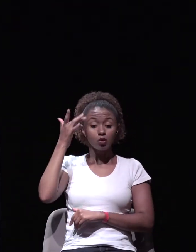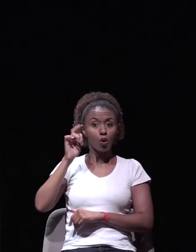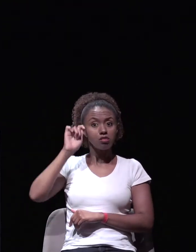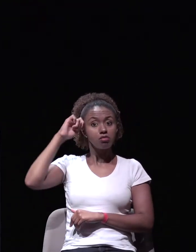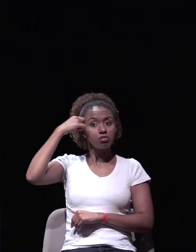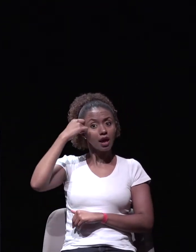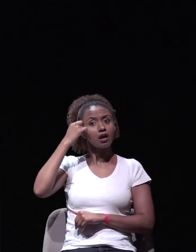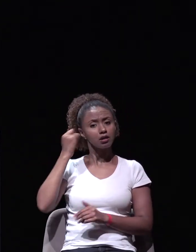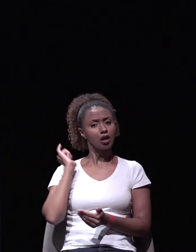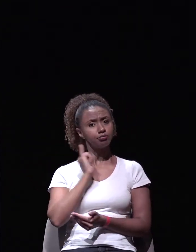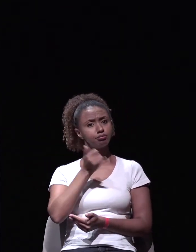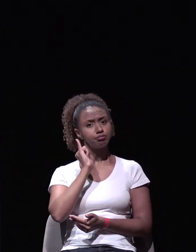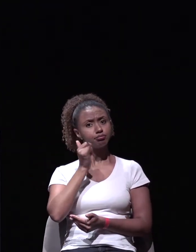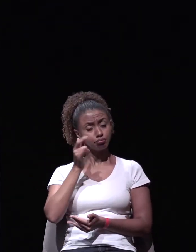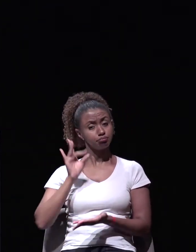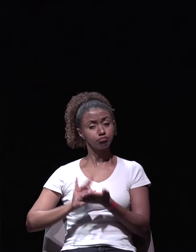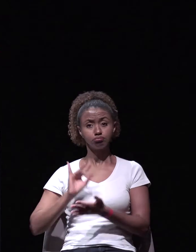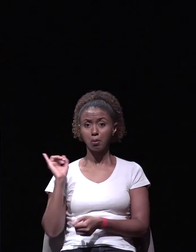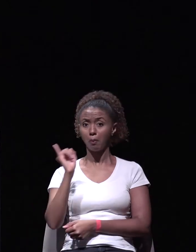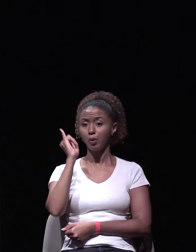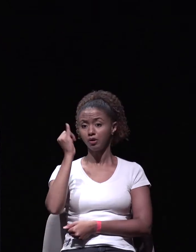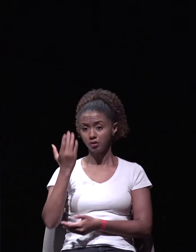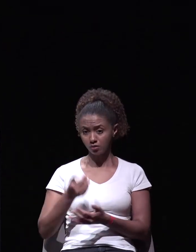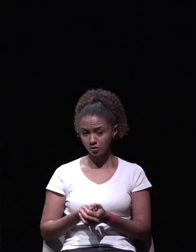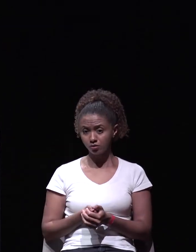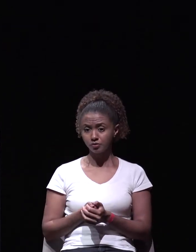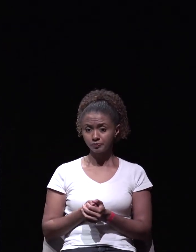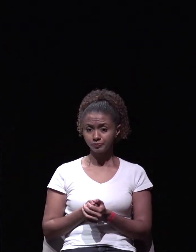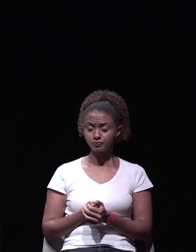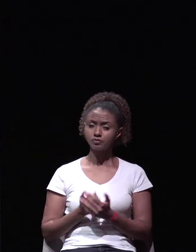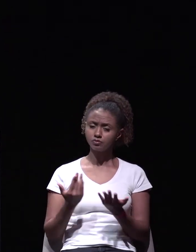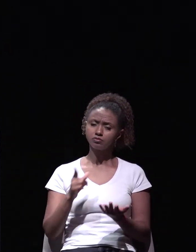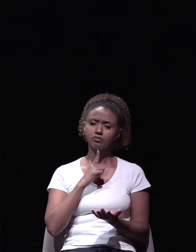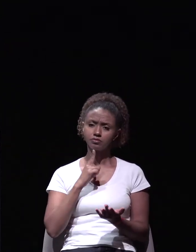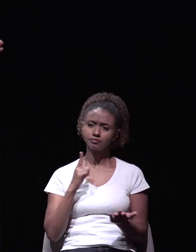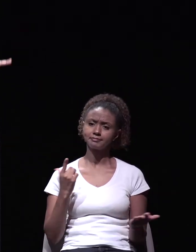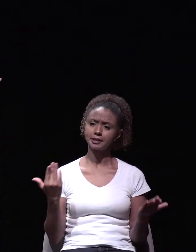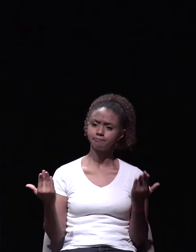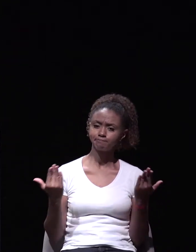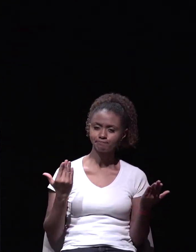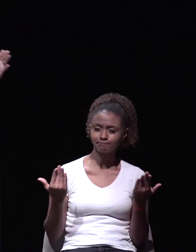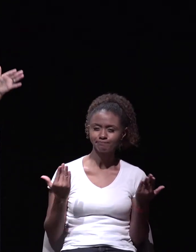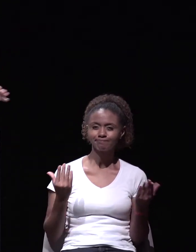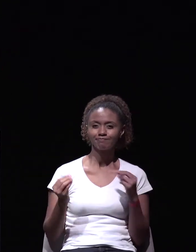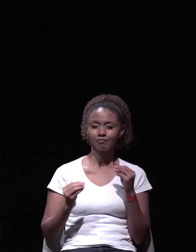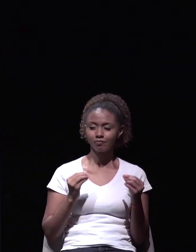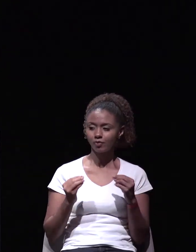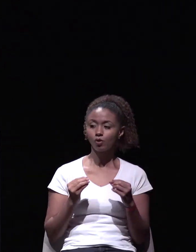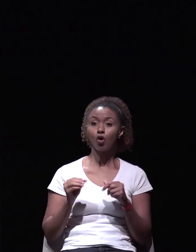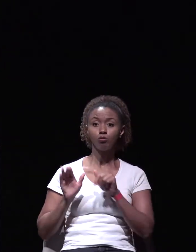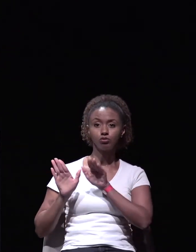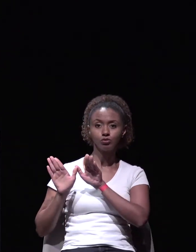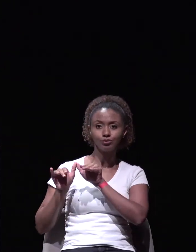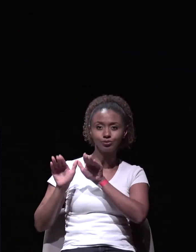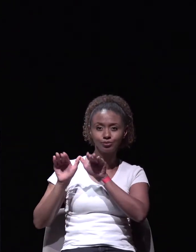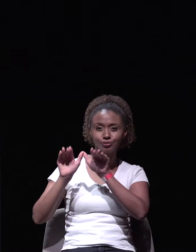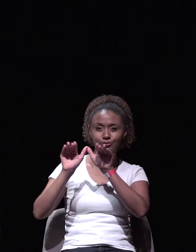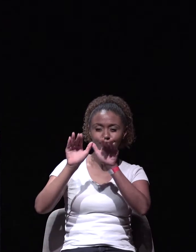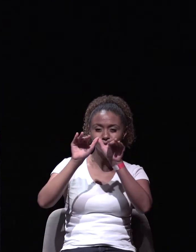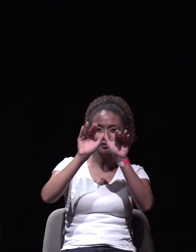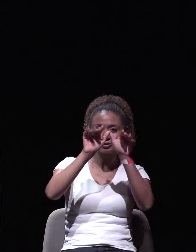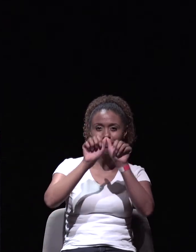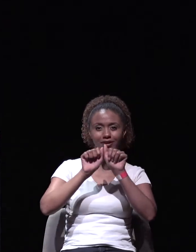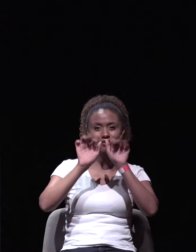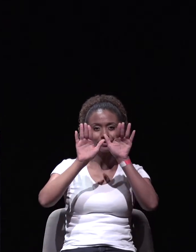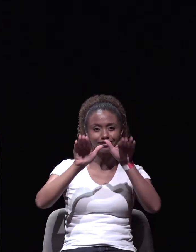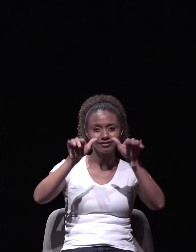enorme importância, né? Então ele vai criar essa equivalência um pouco, né, dessa migração dos pássaros com a migração